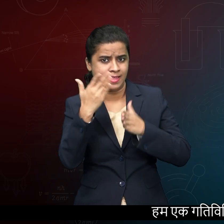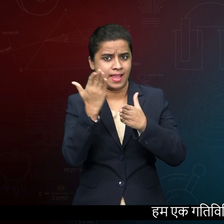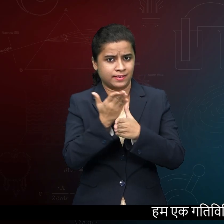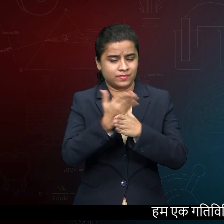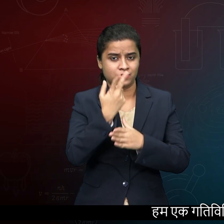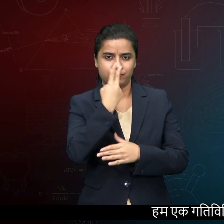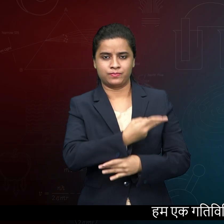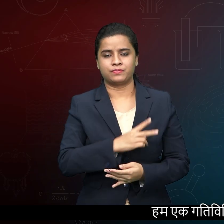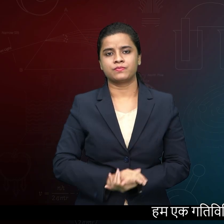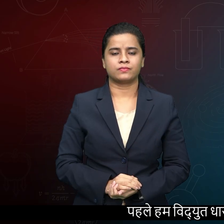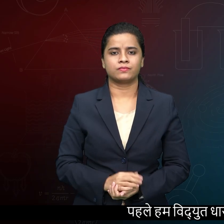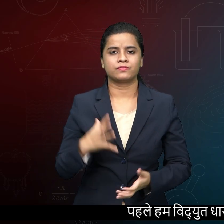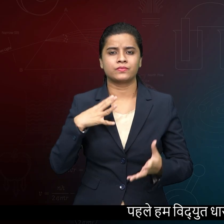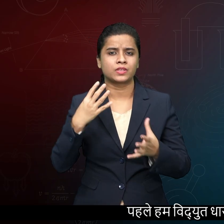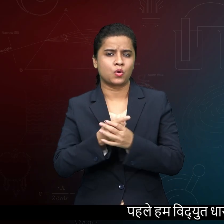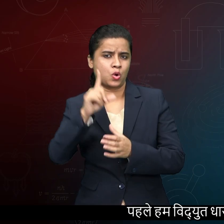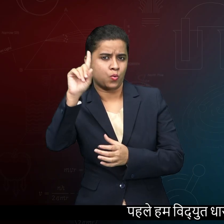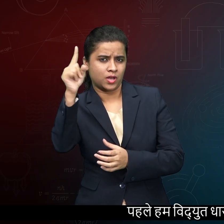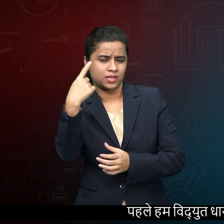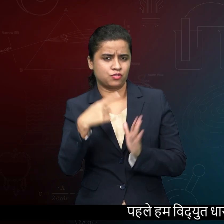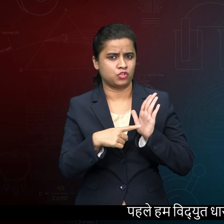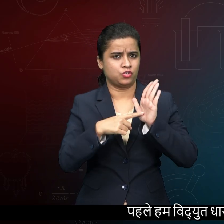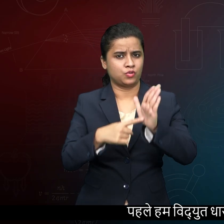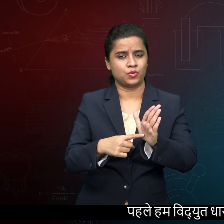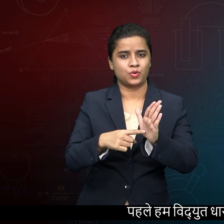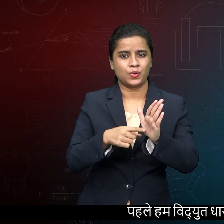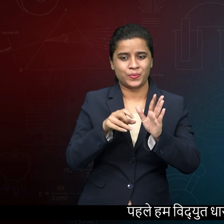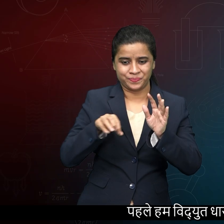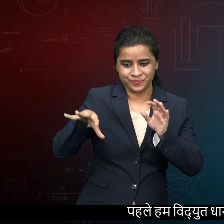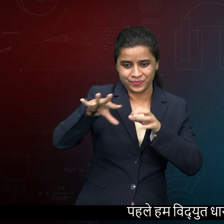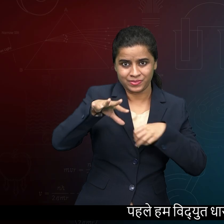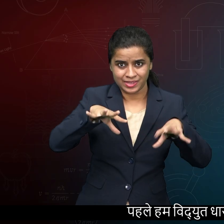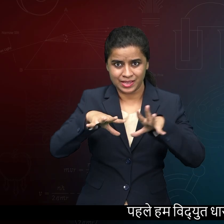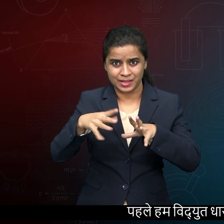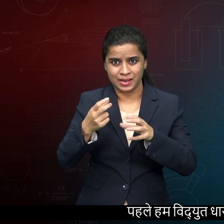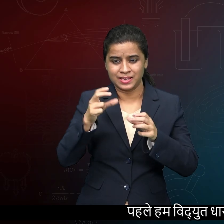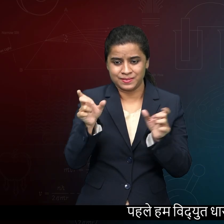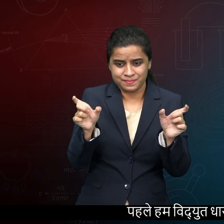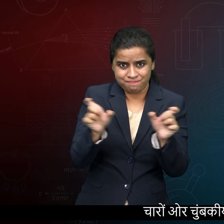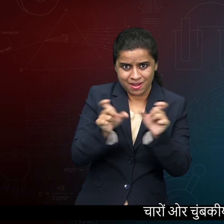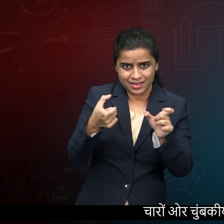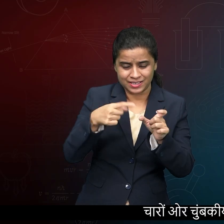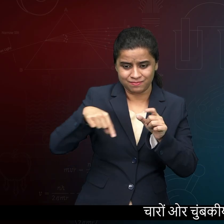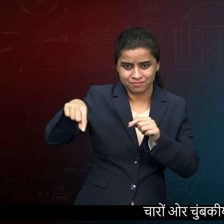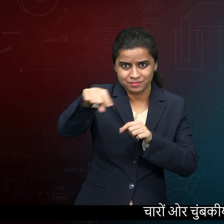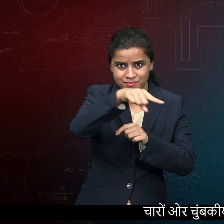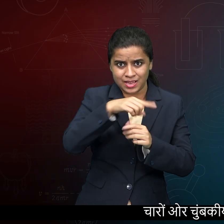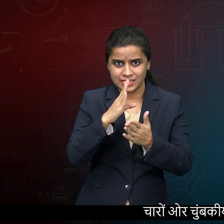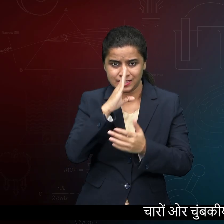जांच करेंगे। पहले हम विद्युत धारा का वाहक किसी सरल चालक के चारों ओर चुंबकीय